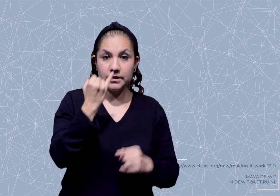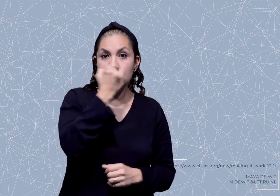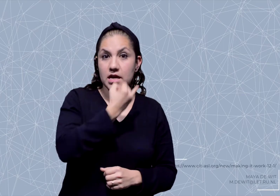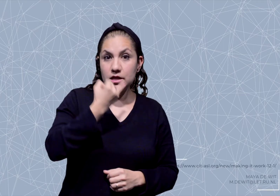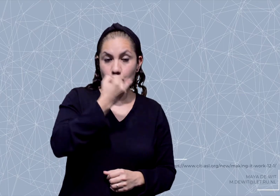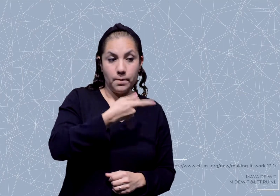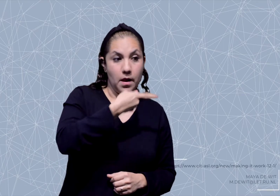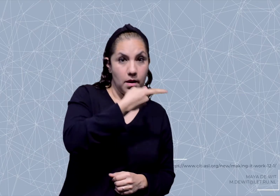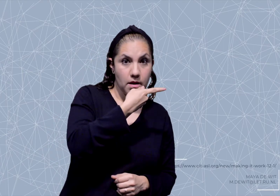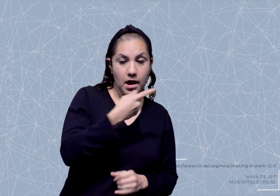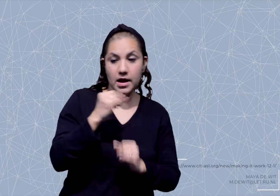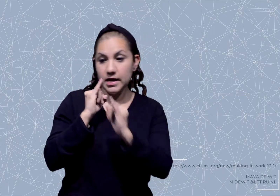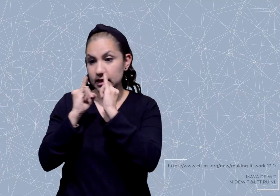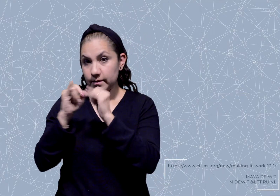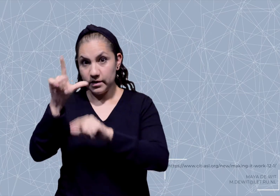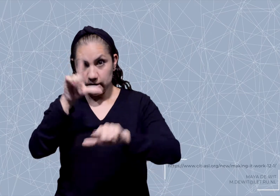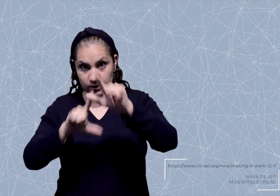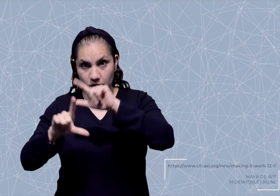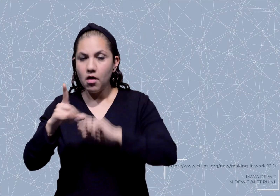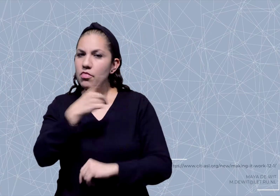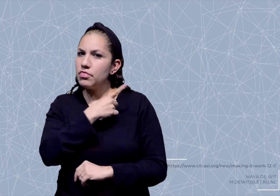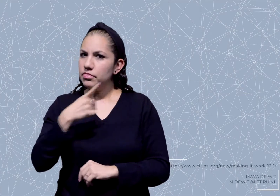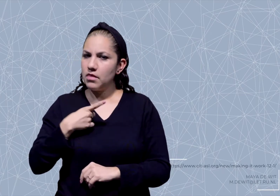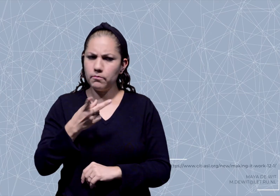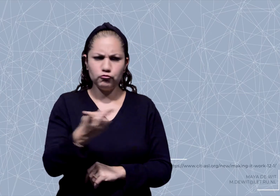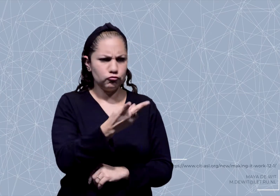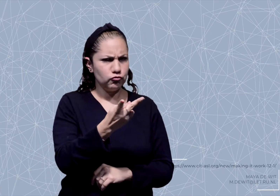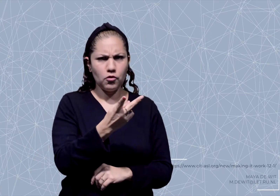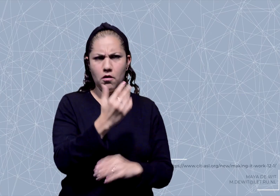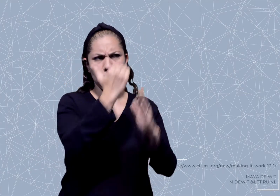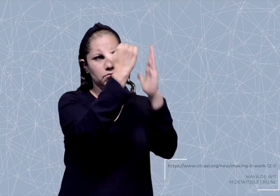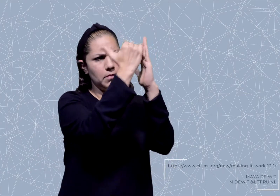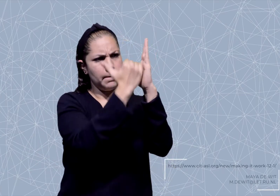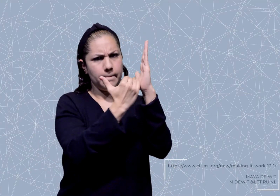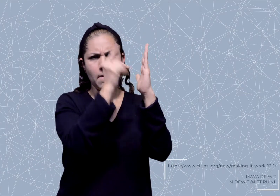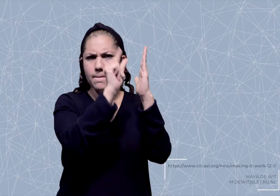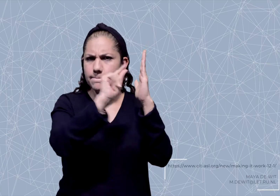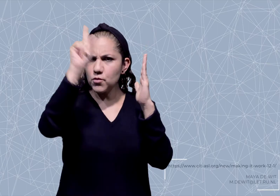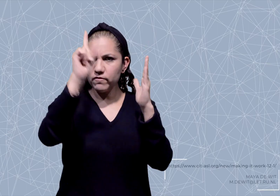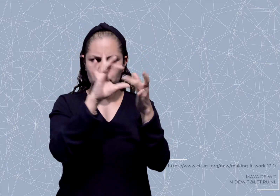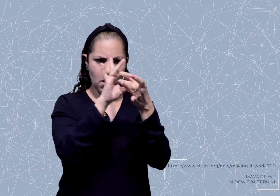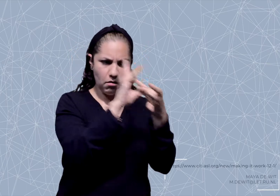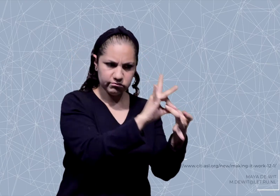la calidad de la interpretación apegándose a estos estándares profesionales.